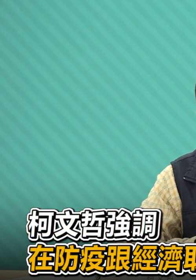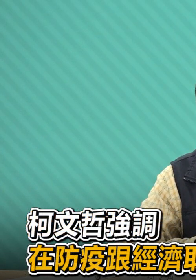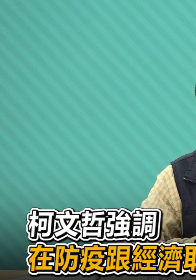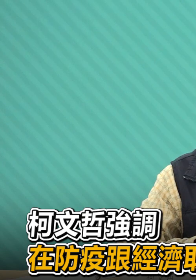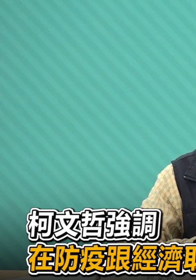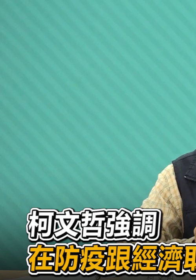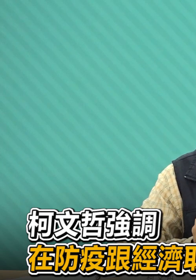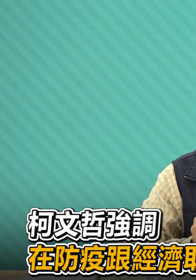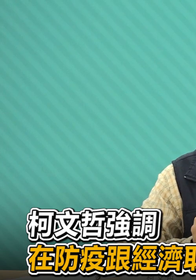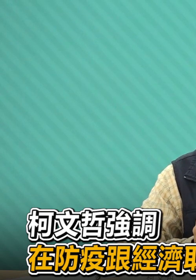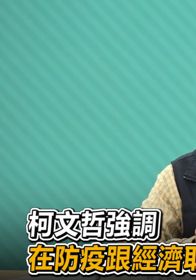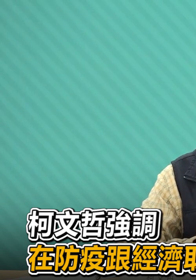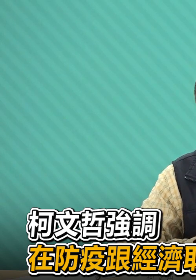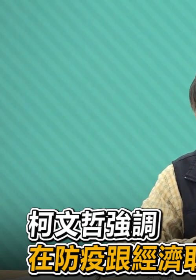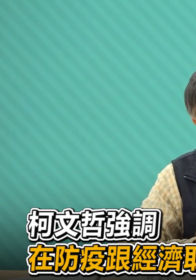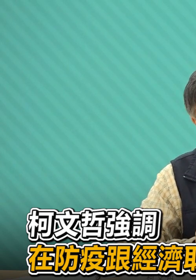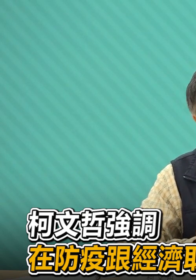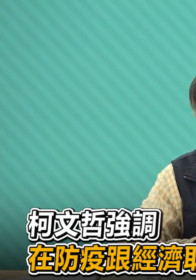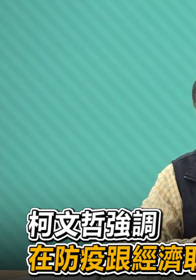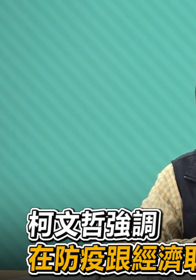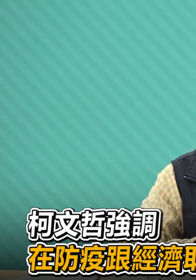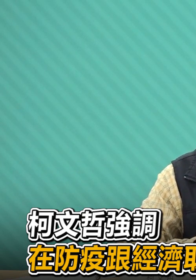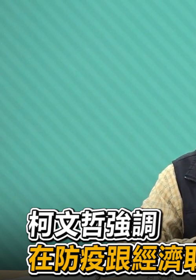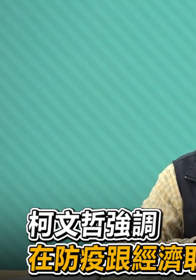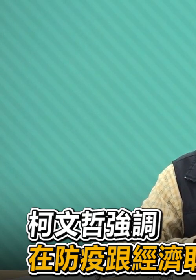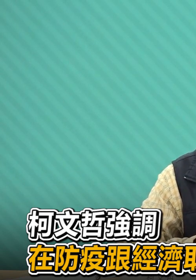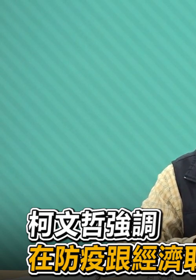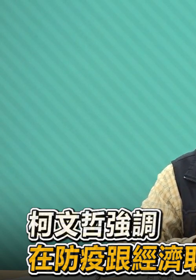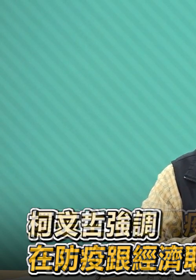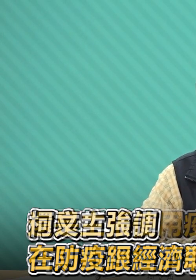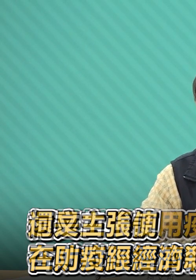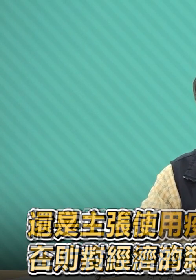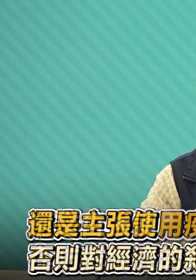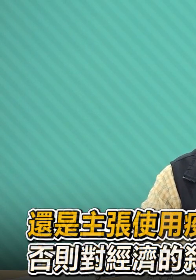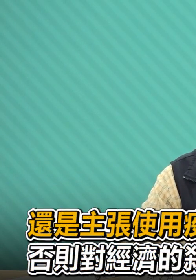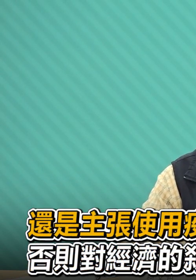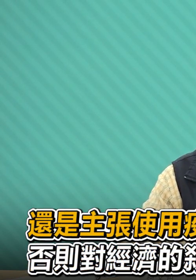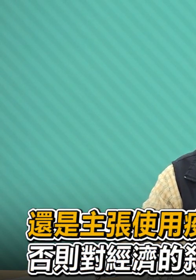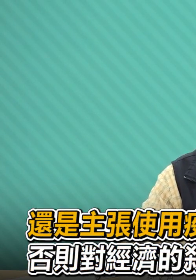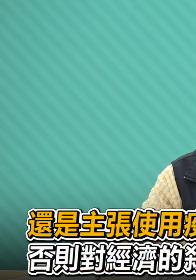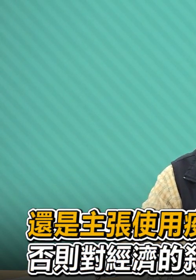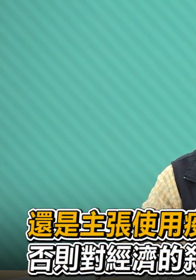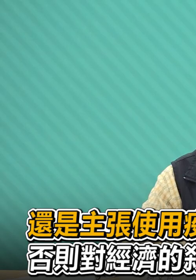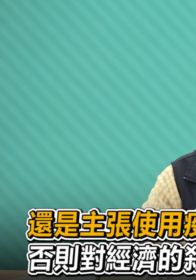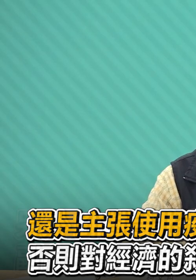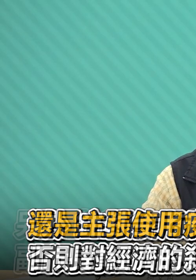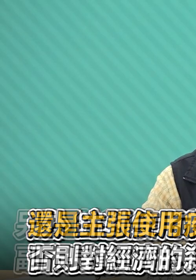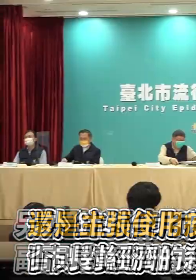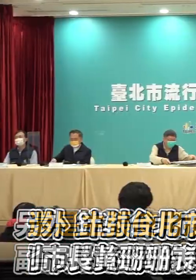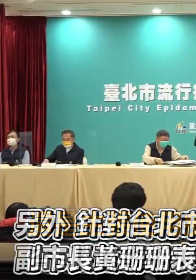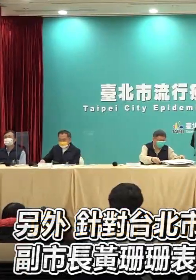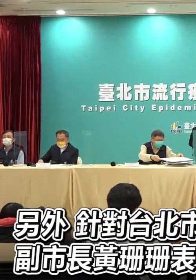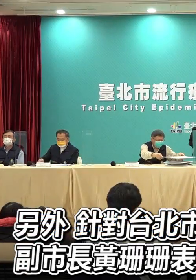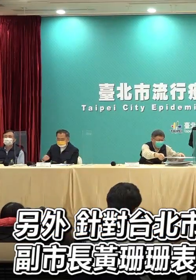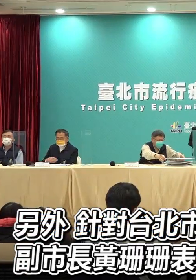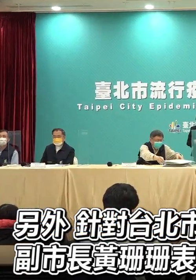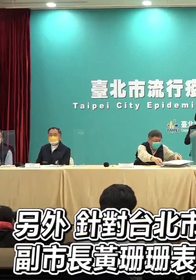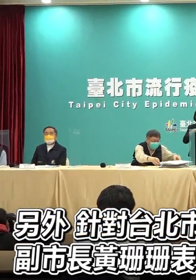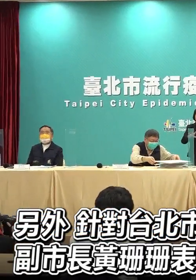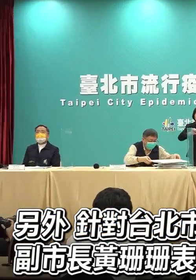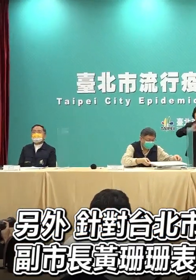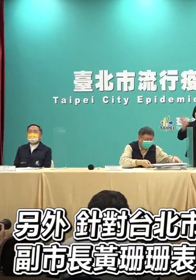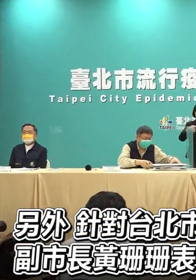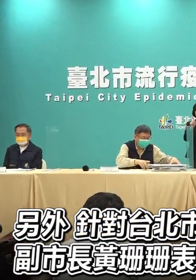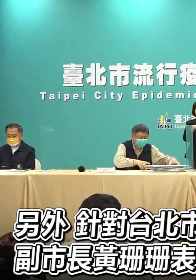下，你知道在防疫跟经济发展之前，如果要取得一个平衡，我是主张使用疫苗护照的。 好，今天要公